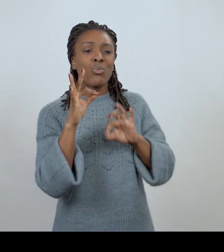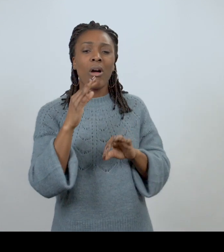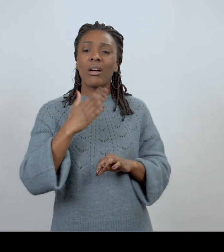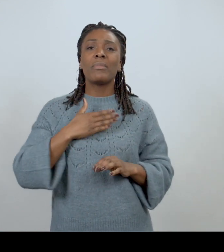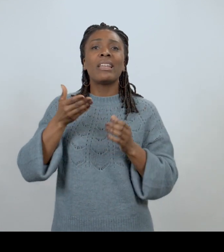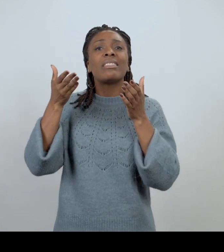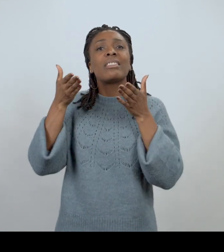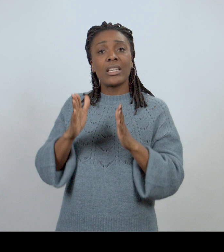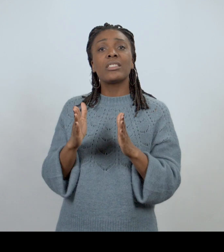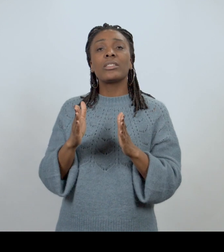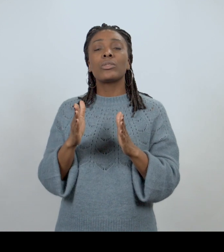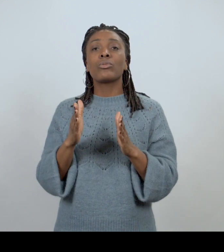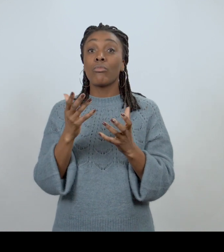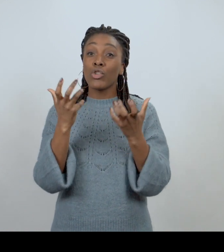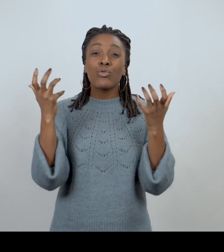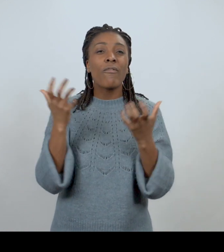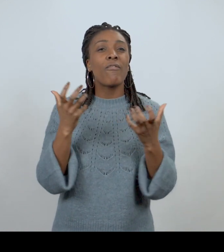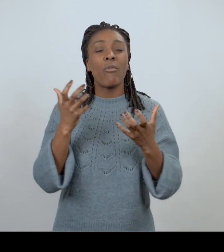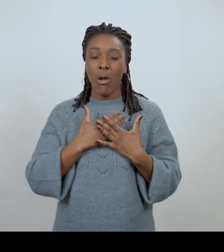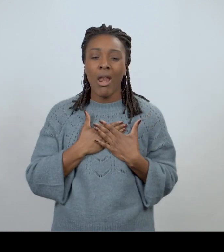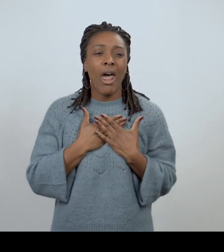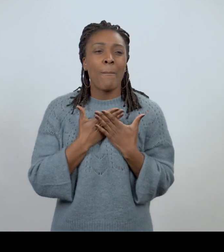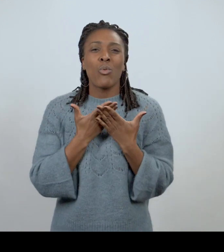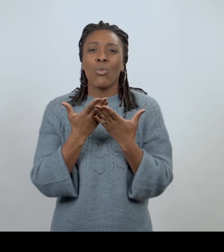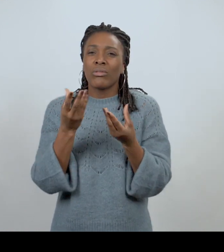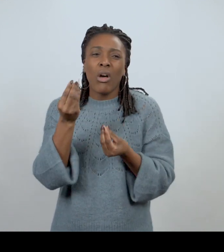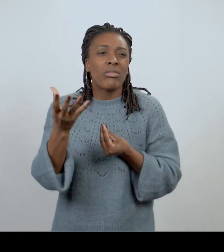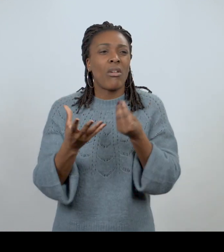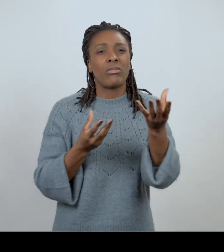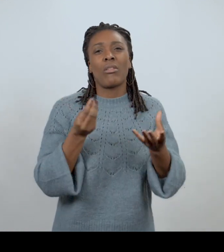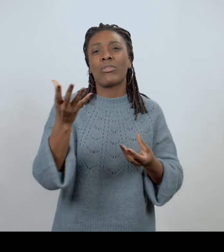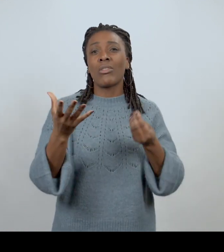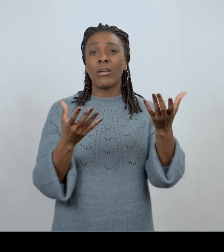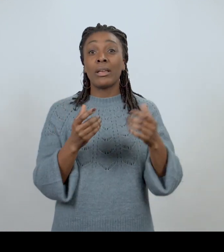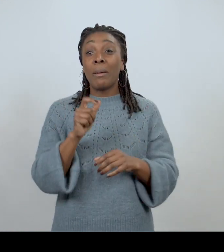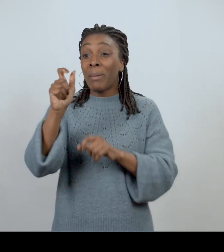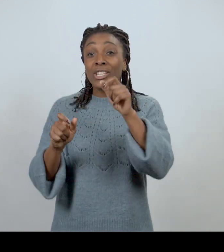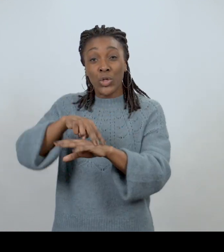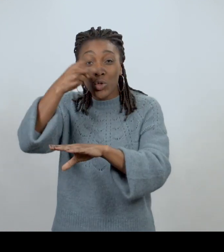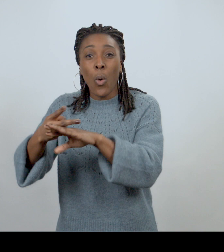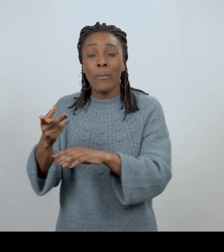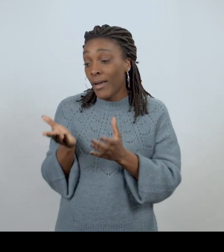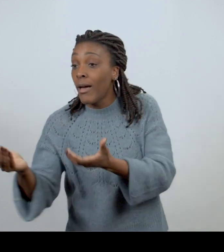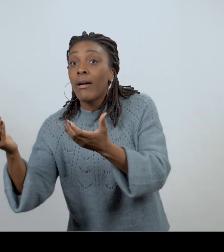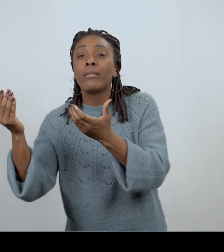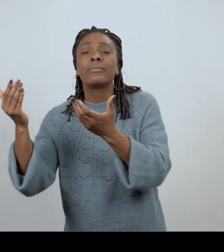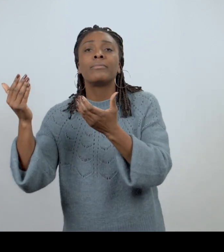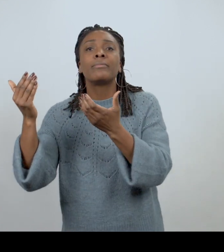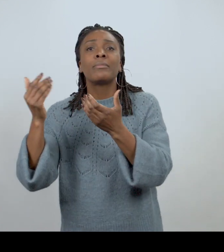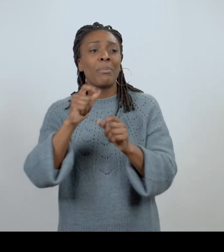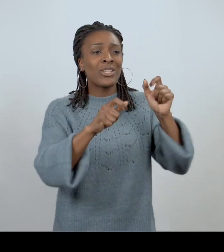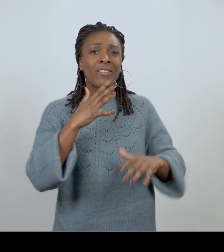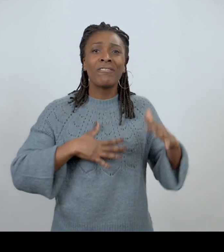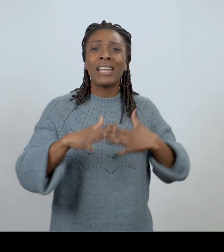décisions soient motivés par l'amour. Relever celui qui tombe, aider celui qui se